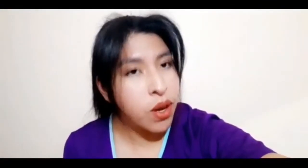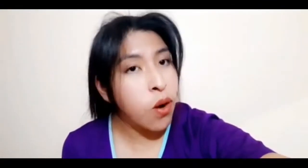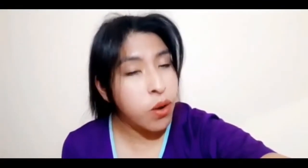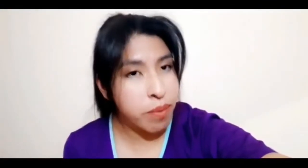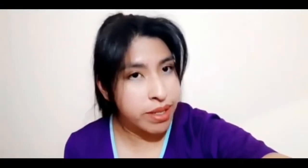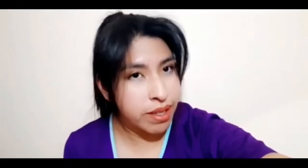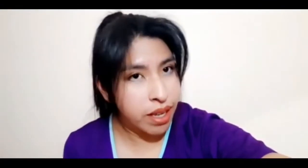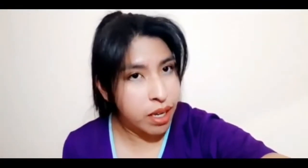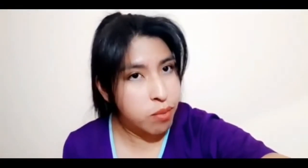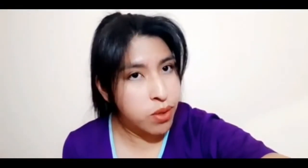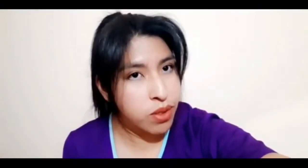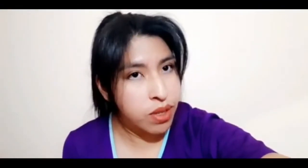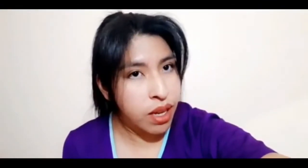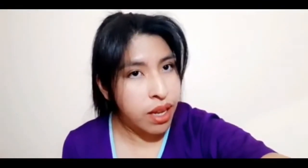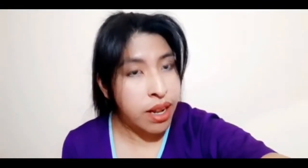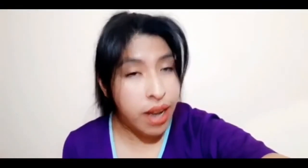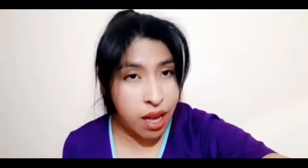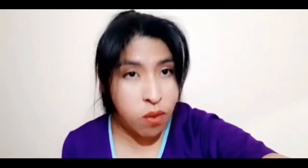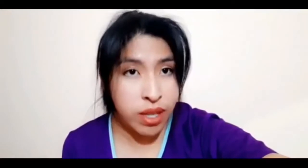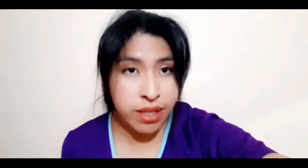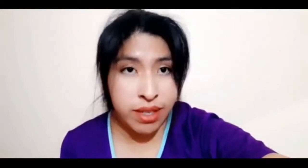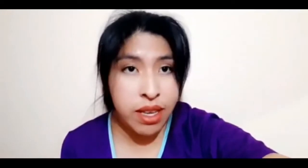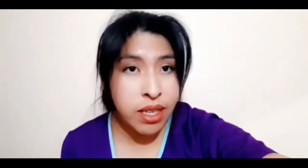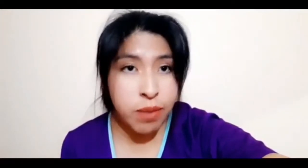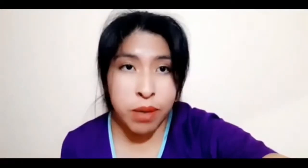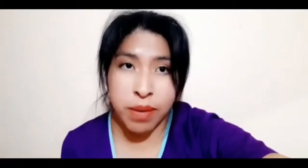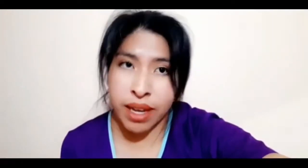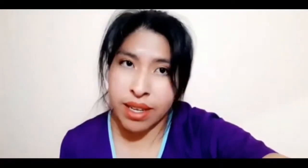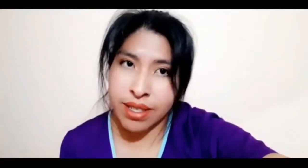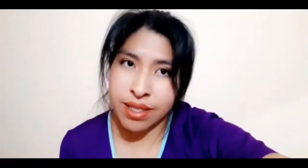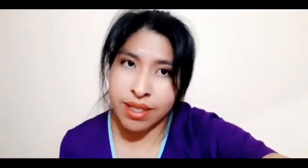Hoy presentaremos Lengua de Señas Boliviana.